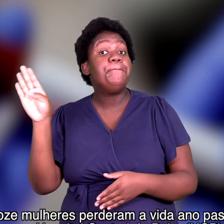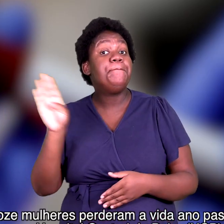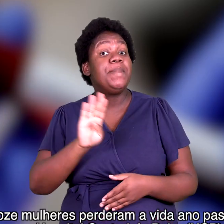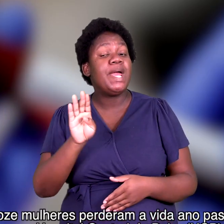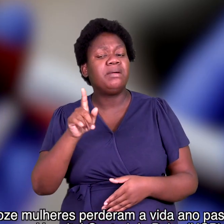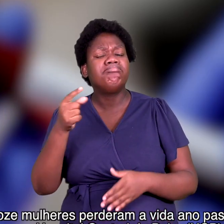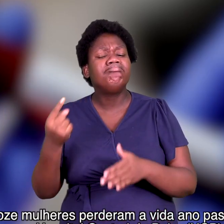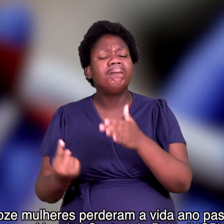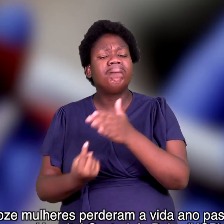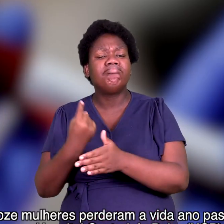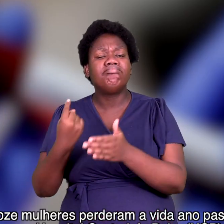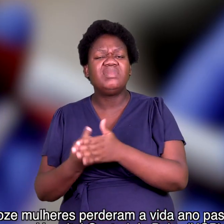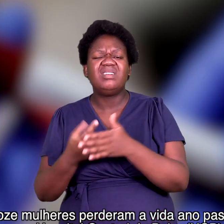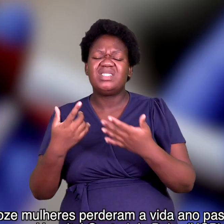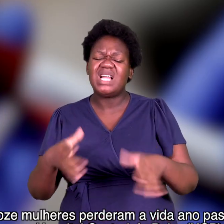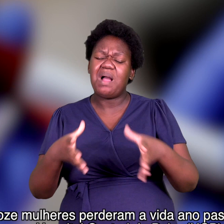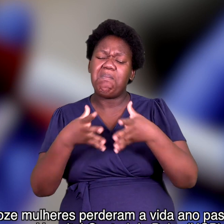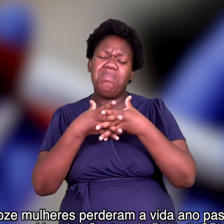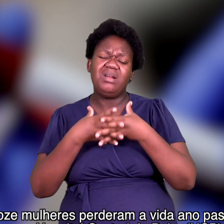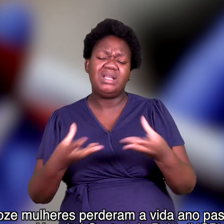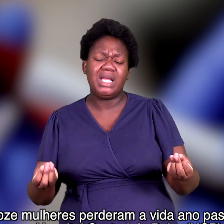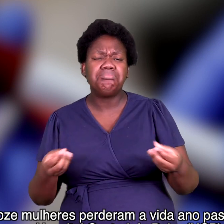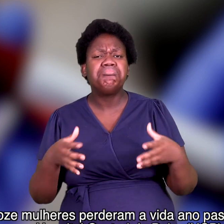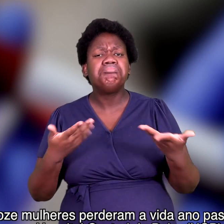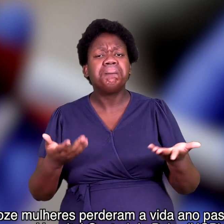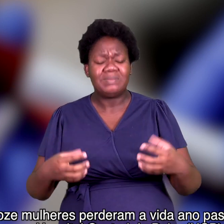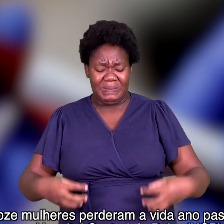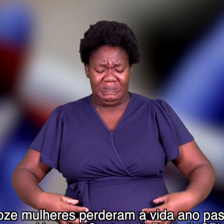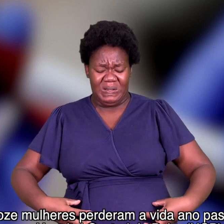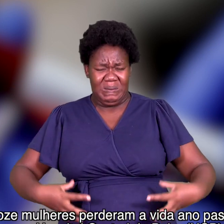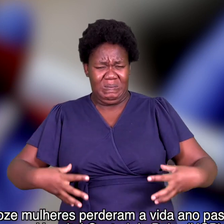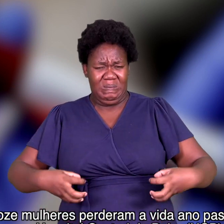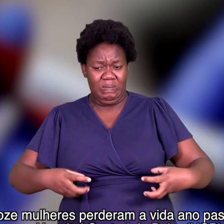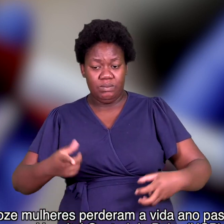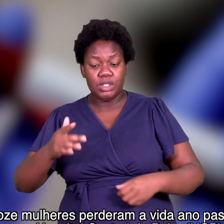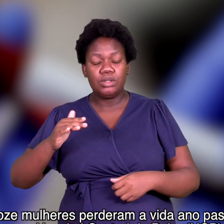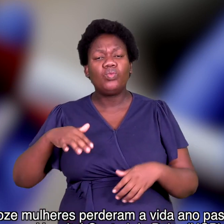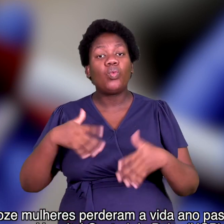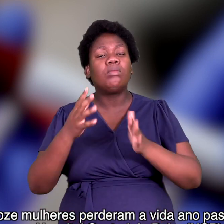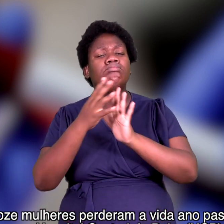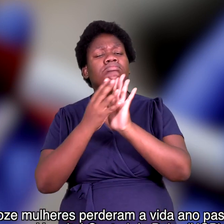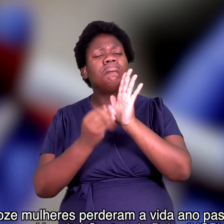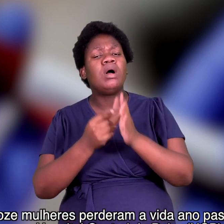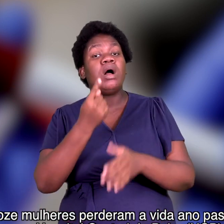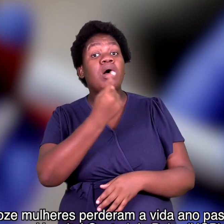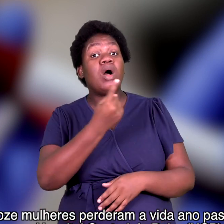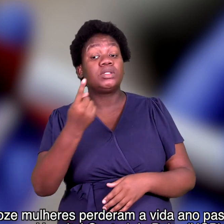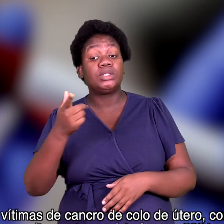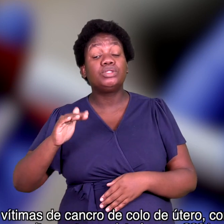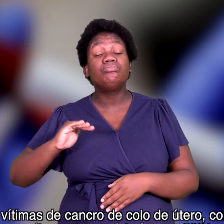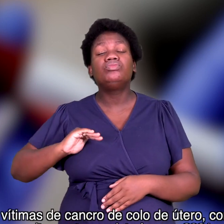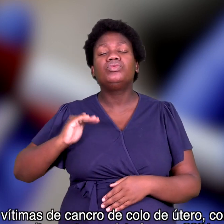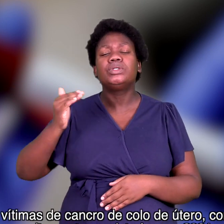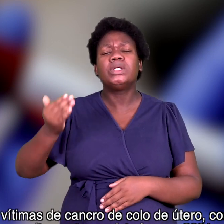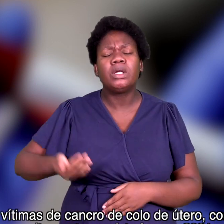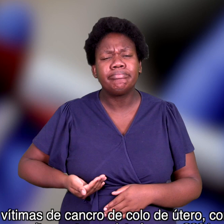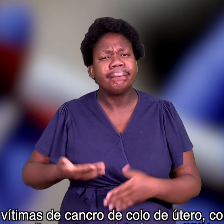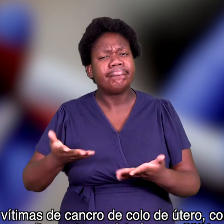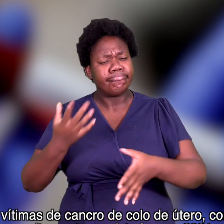Doze mulheres perderam a vida no ano passado no Hospital Provincial da Beira, HCB, vítimas de câncer do